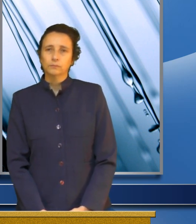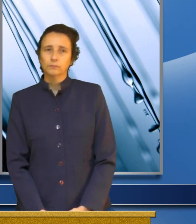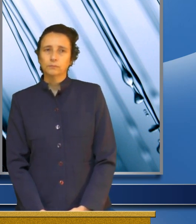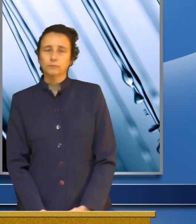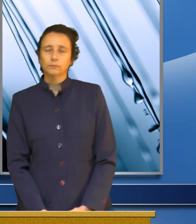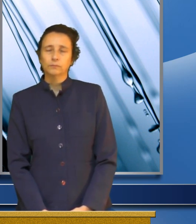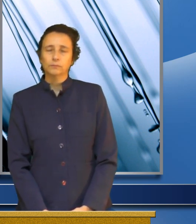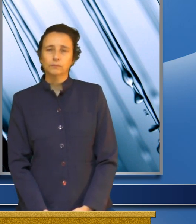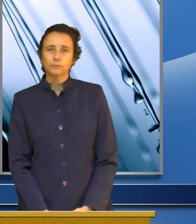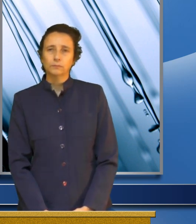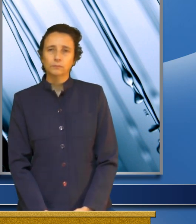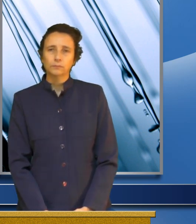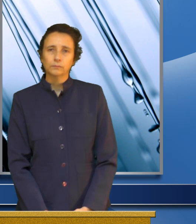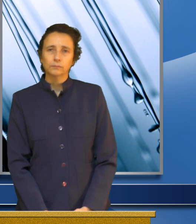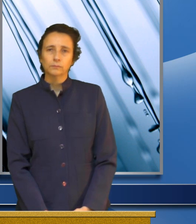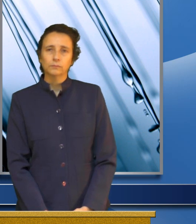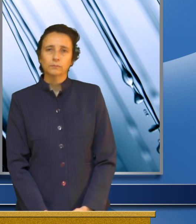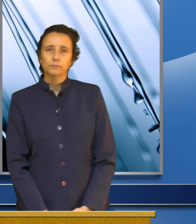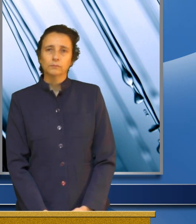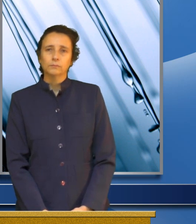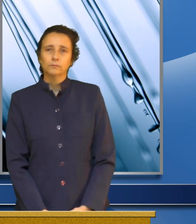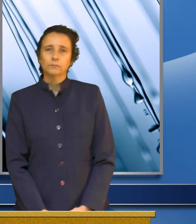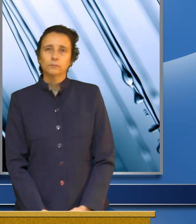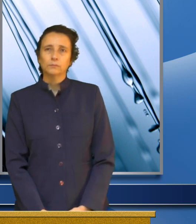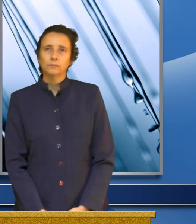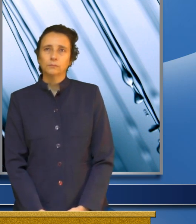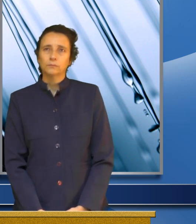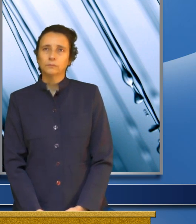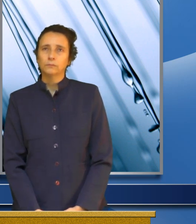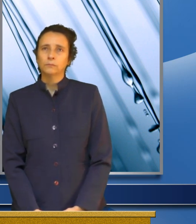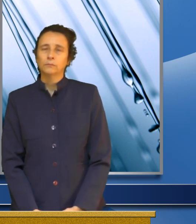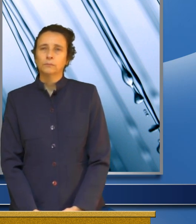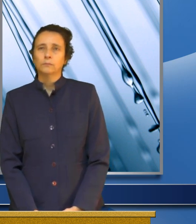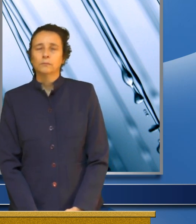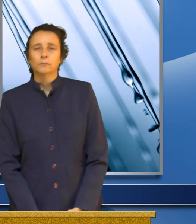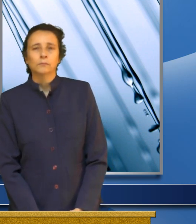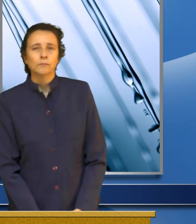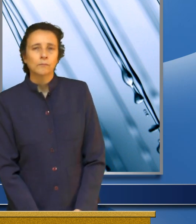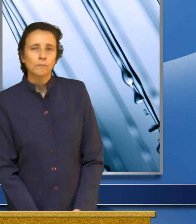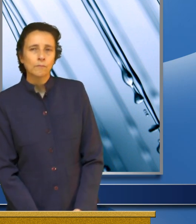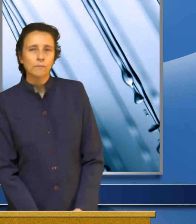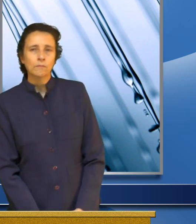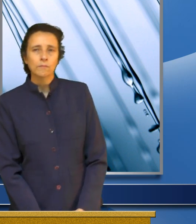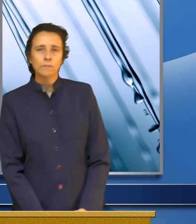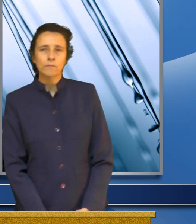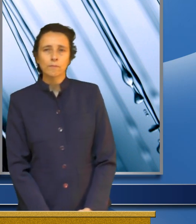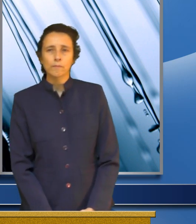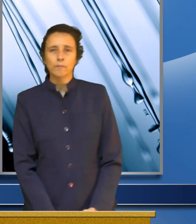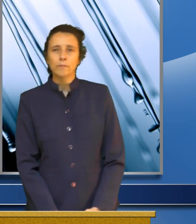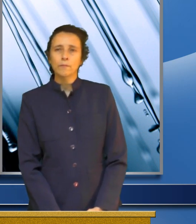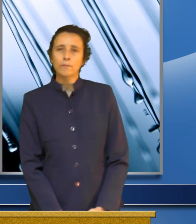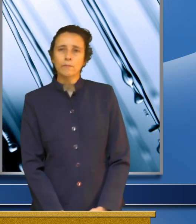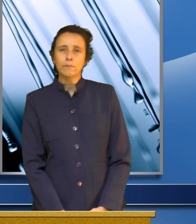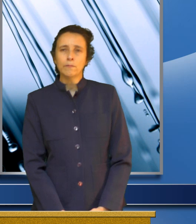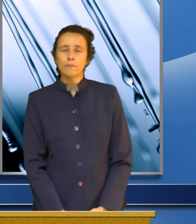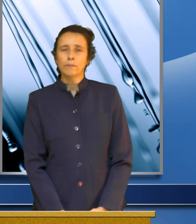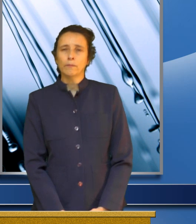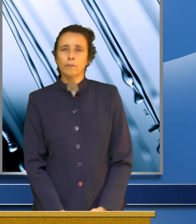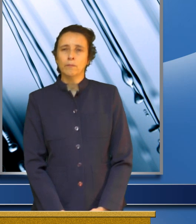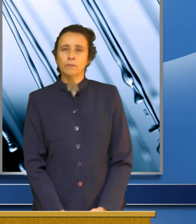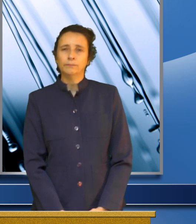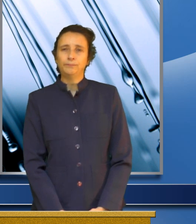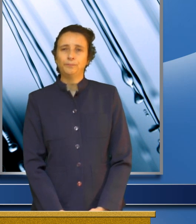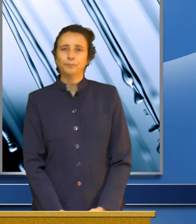para resistir, para sobrevivir los eventos terribles que van a